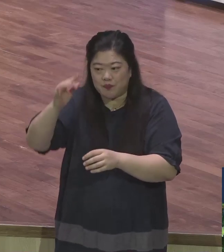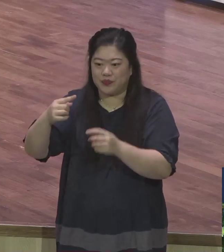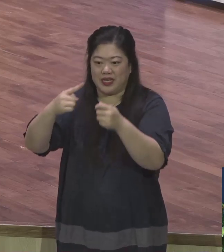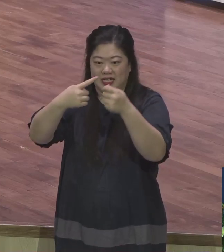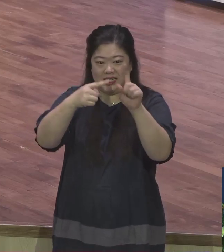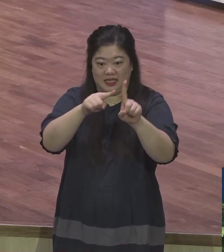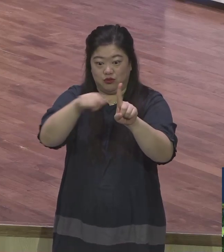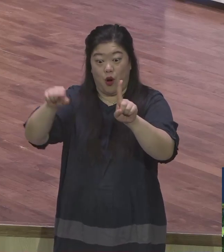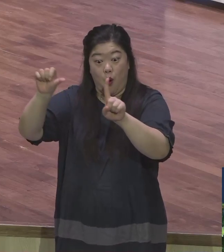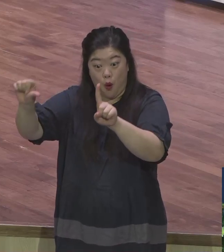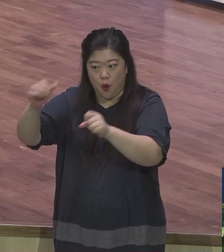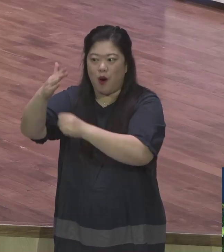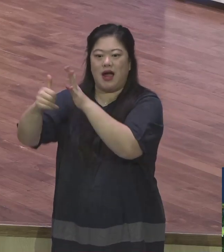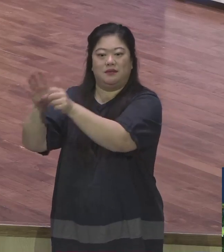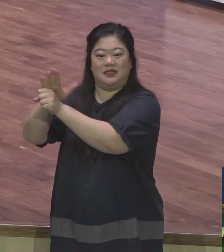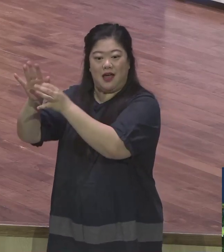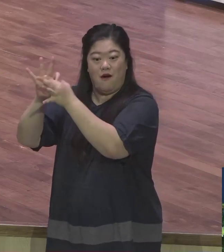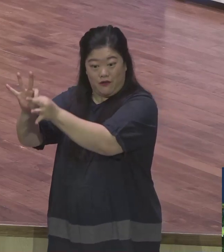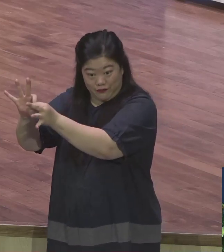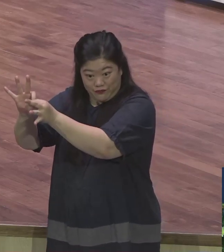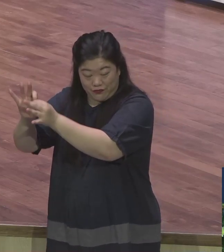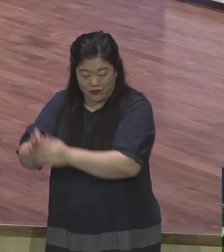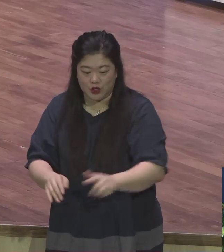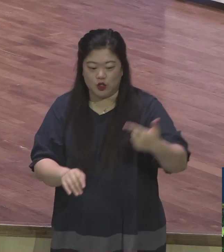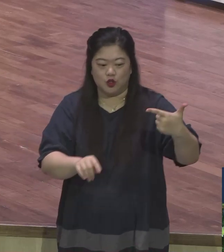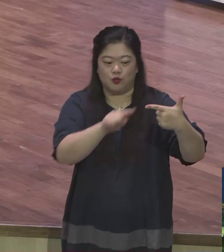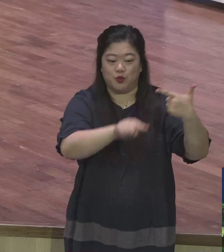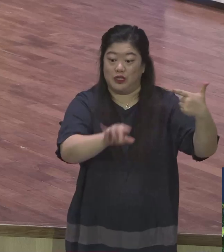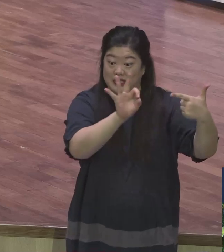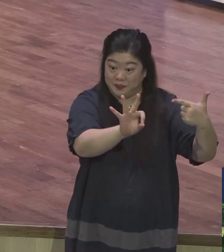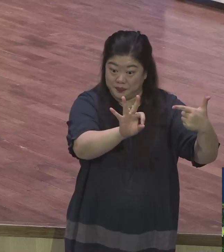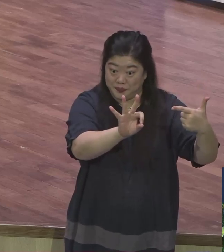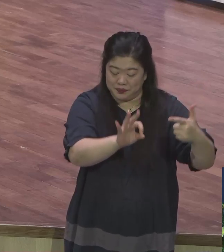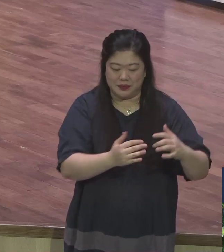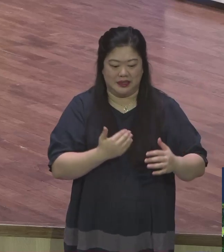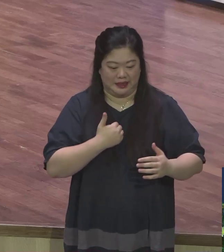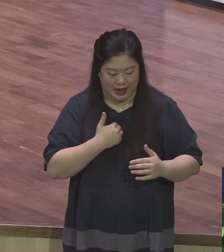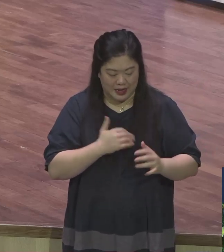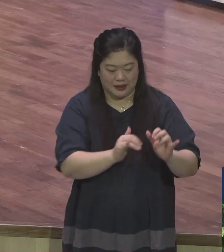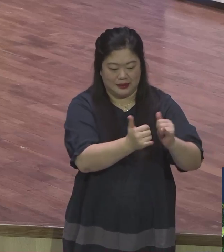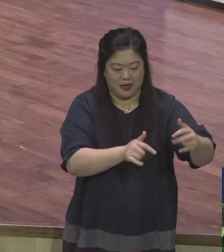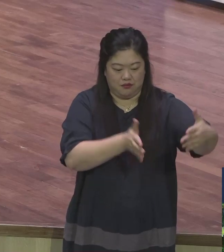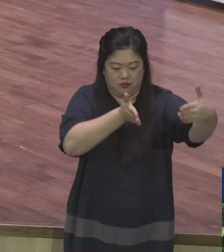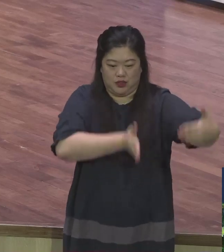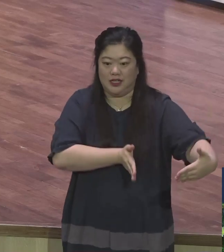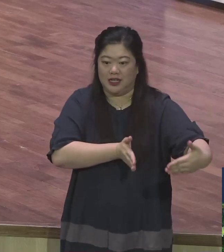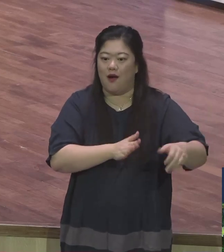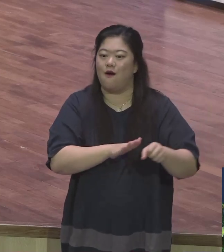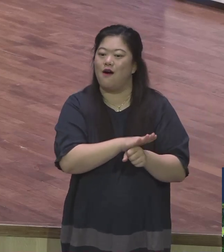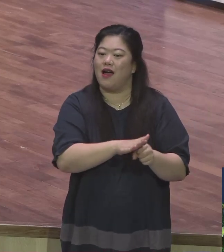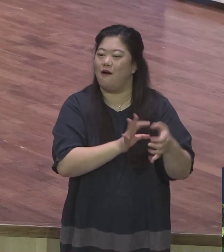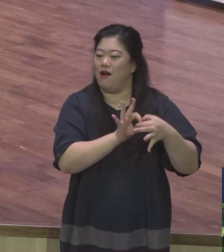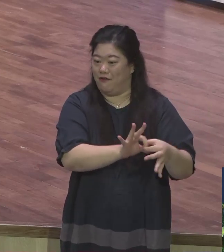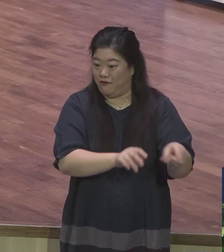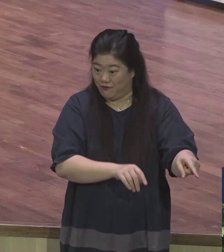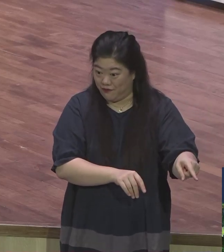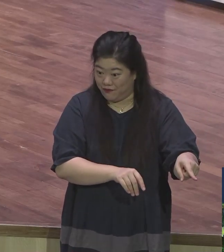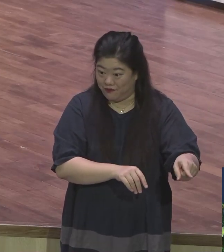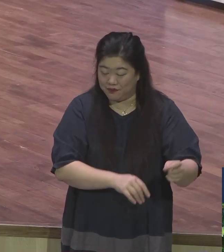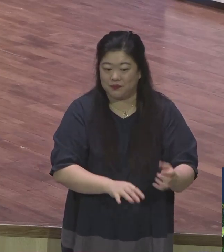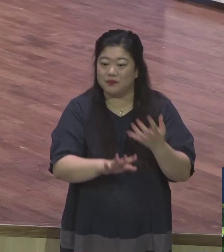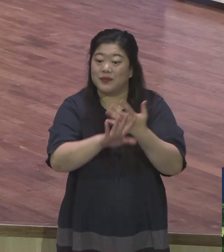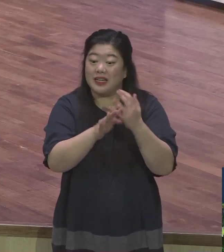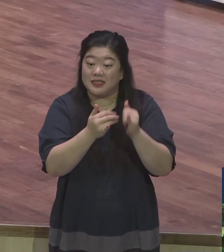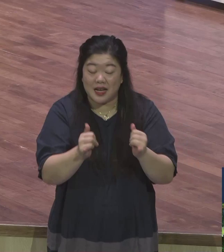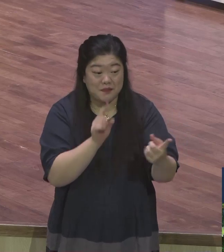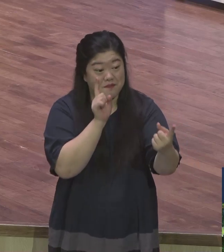관계고 식계명 후반은 사람과 다른 사람과 대인관계를 언급하고 있어요. 다른 사람을 대할 때는